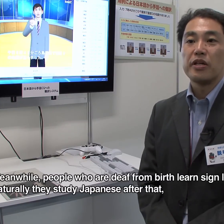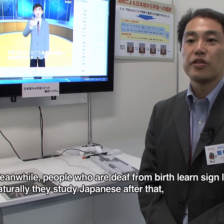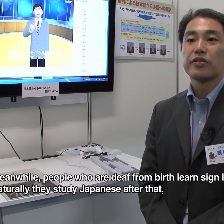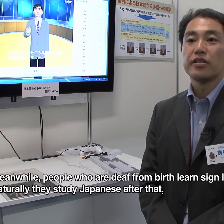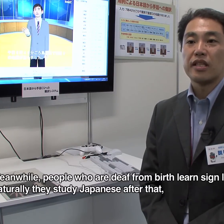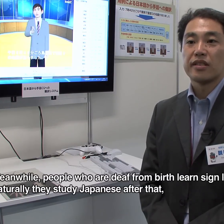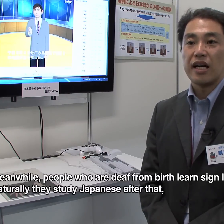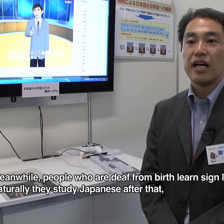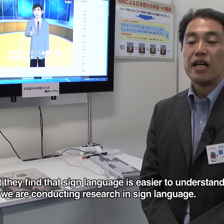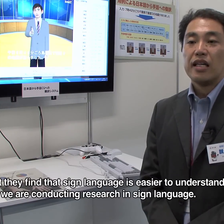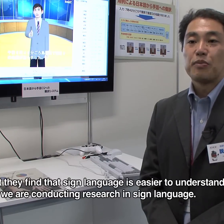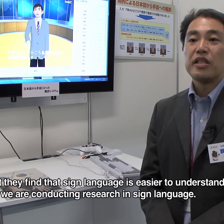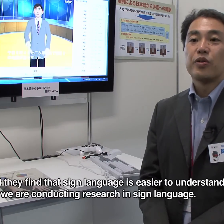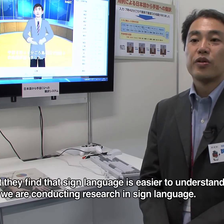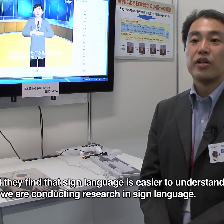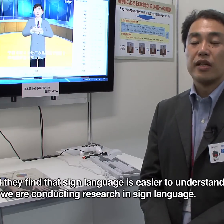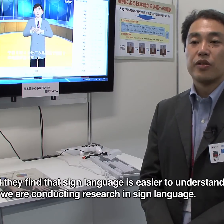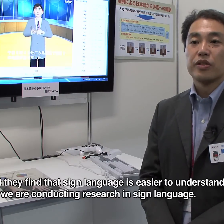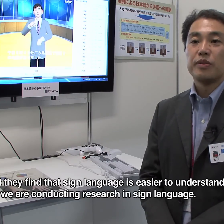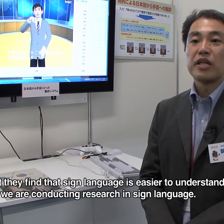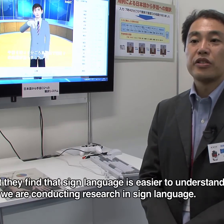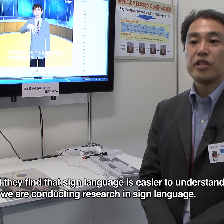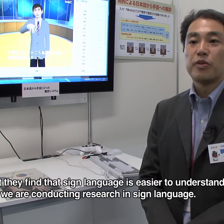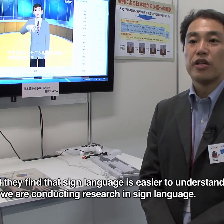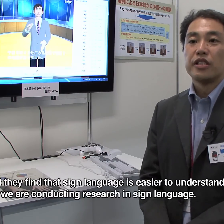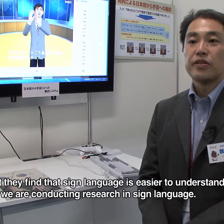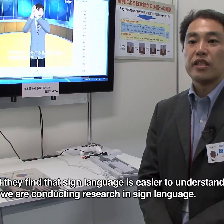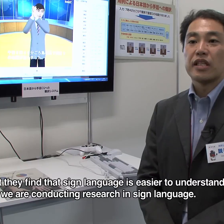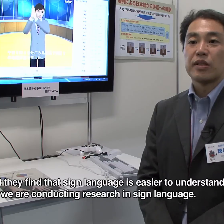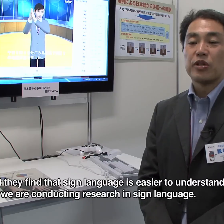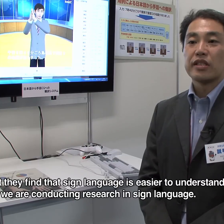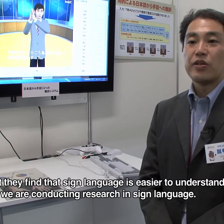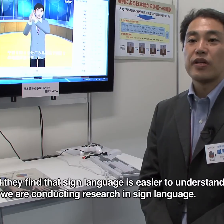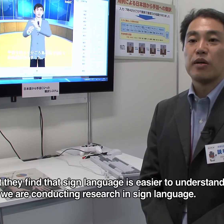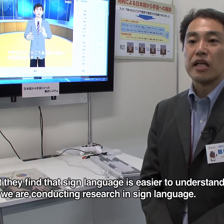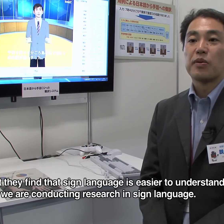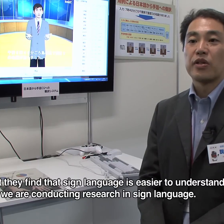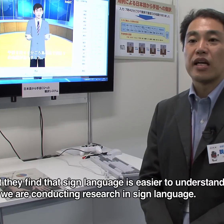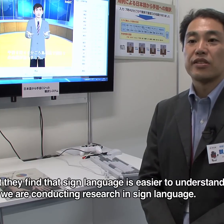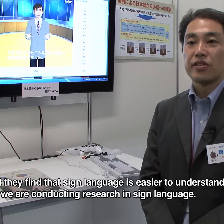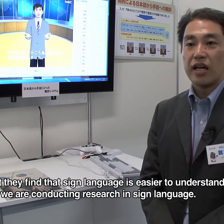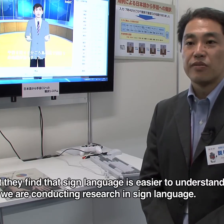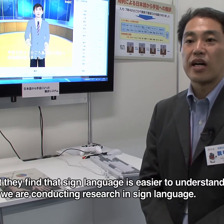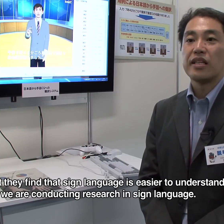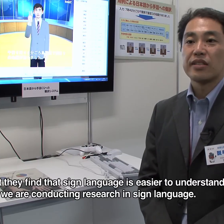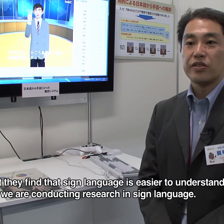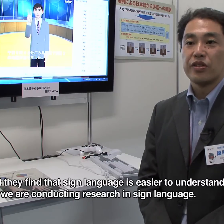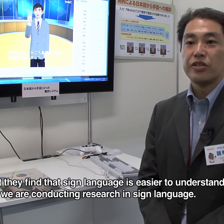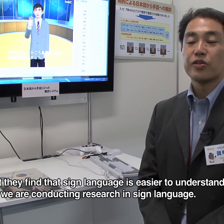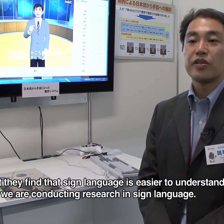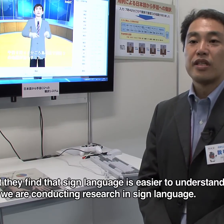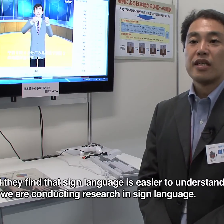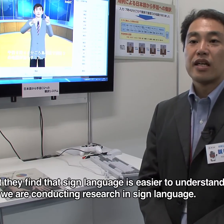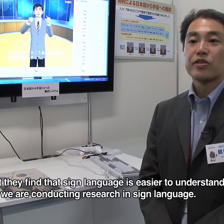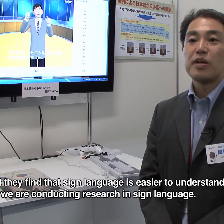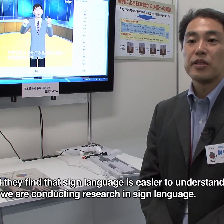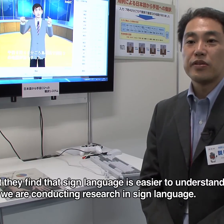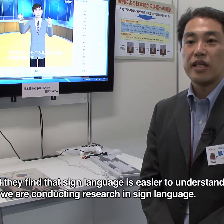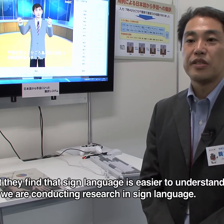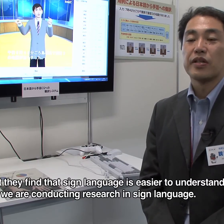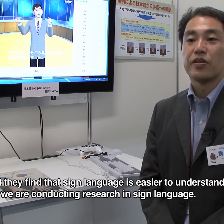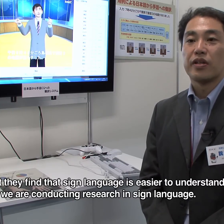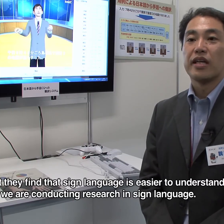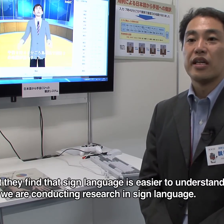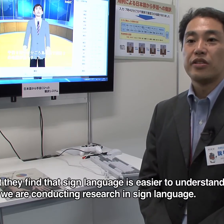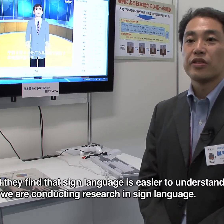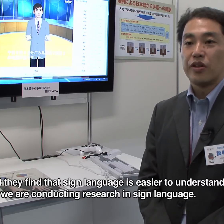後日本語は勉強するのですがやはり日本語の字幕よりも手話でやってもらった方が頭の中にすっと入り分かりやすいということがございます